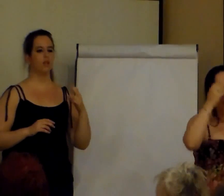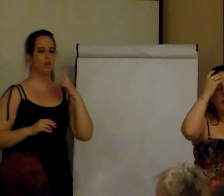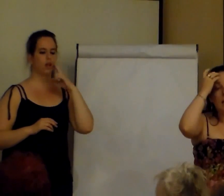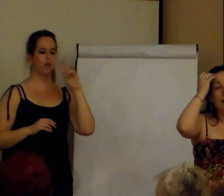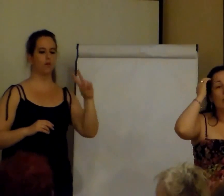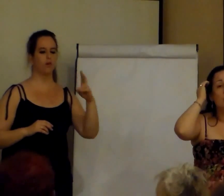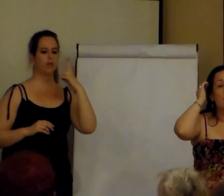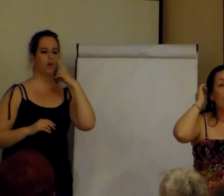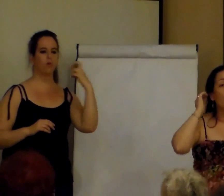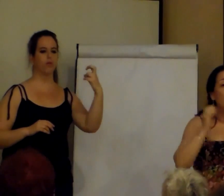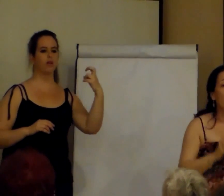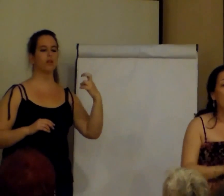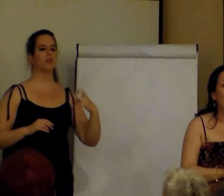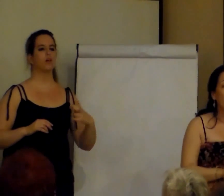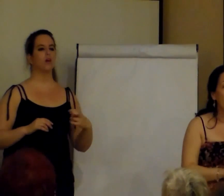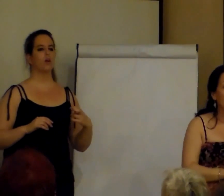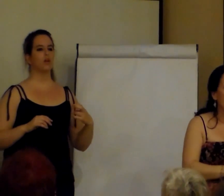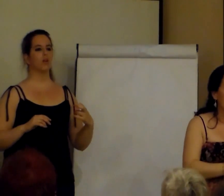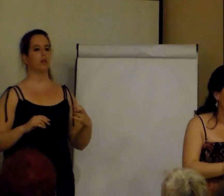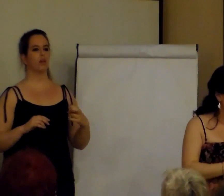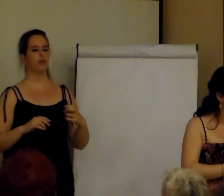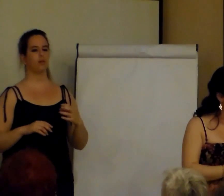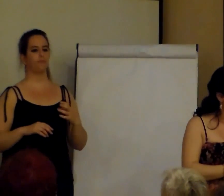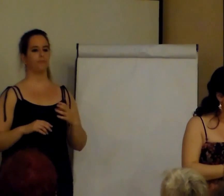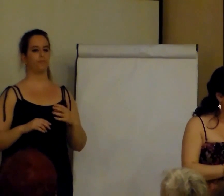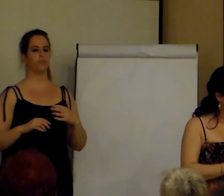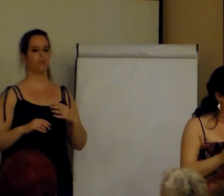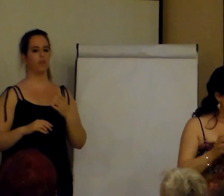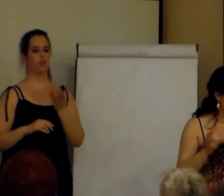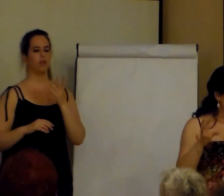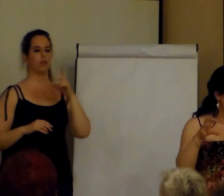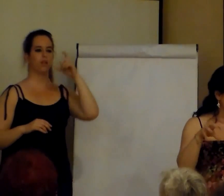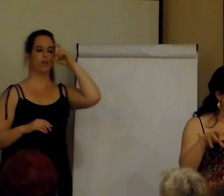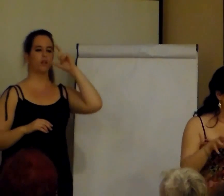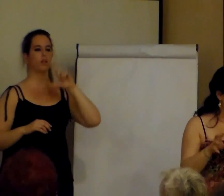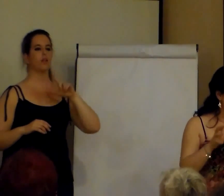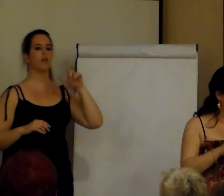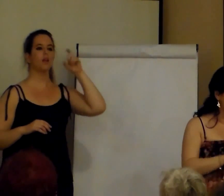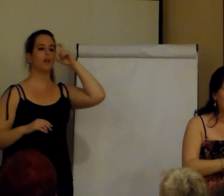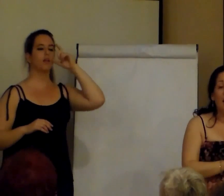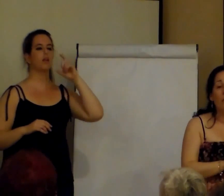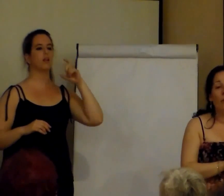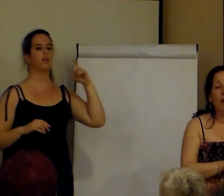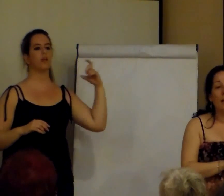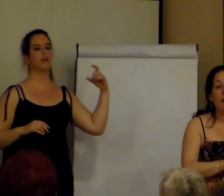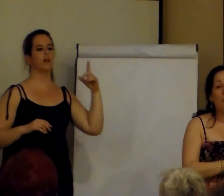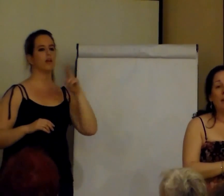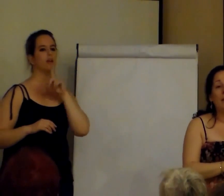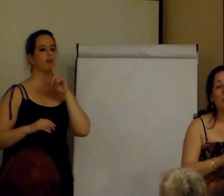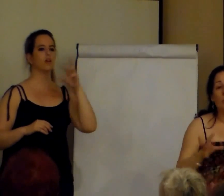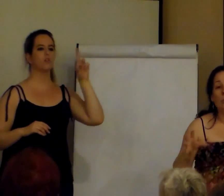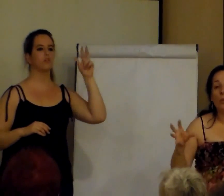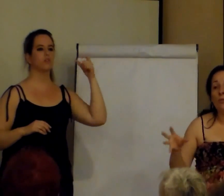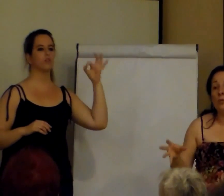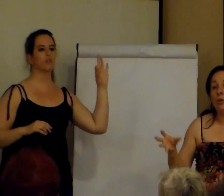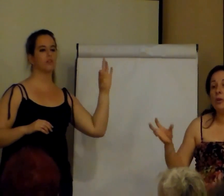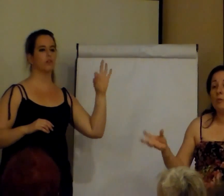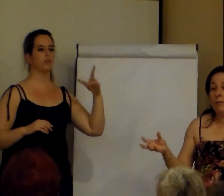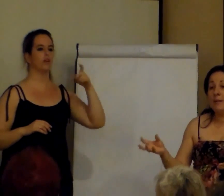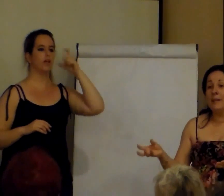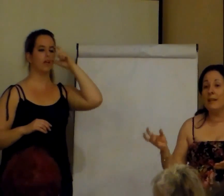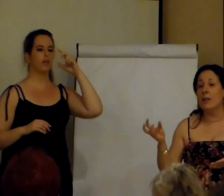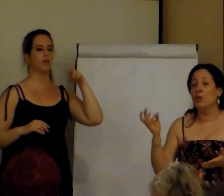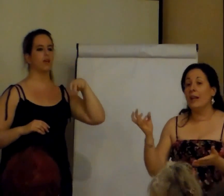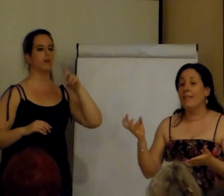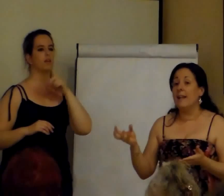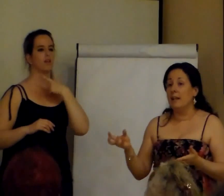una alteración en el electroencefalograma durante el sueño, que había una intrusión de ondas alfa en la parte del sueño profundo,